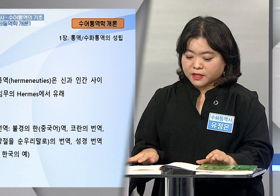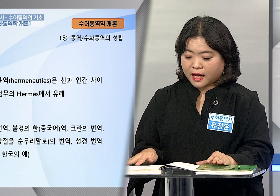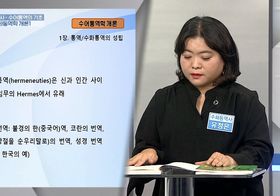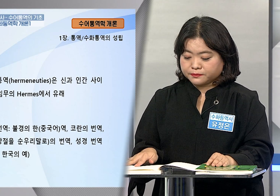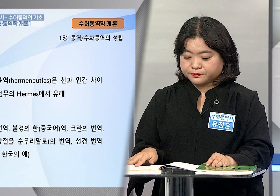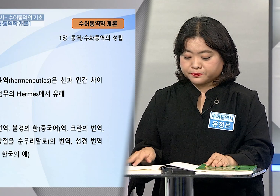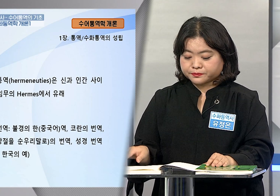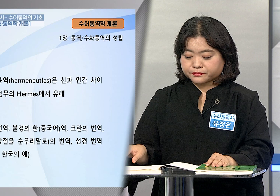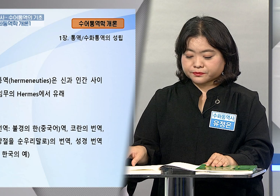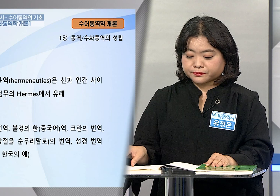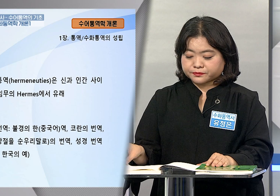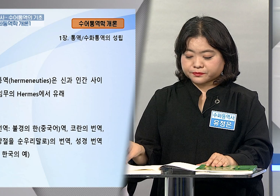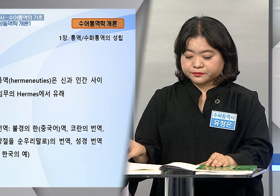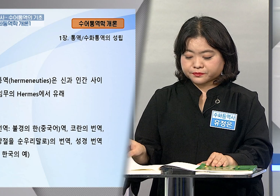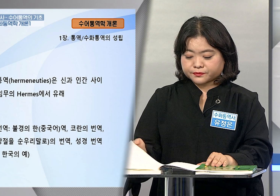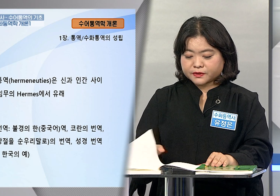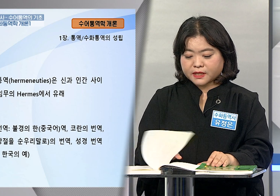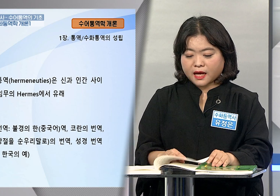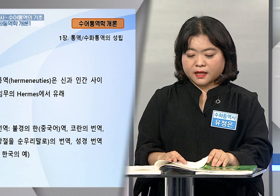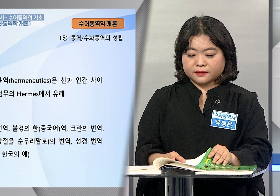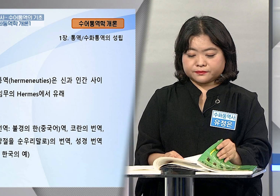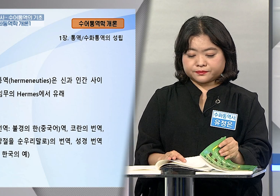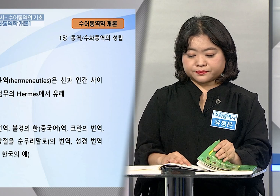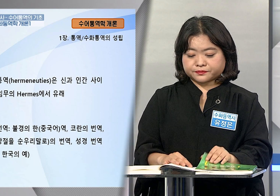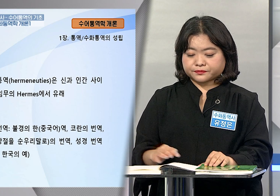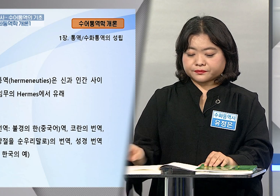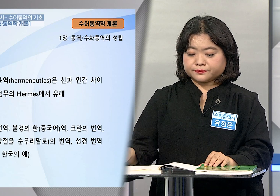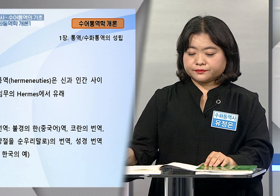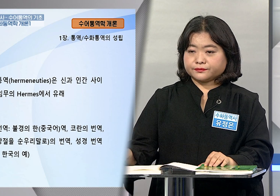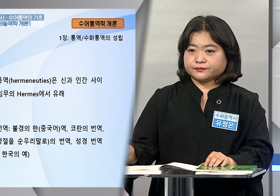수 있습니다. 자,